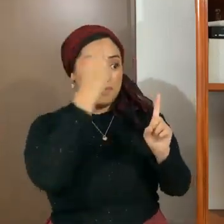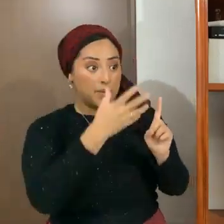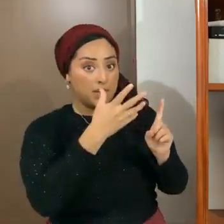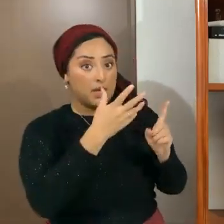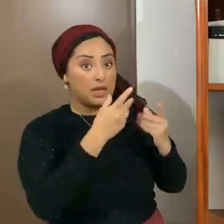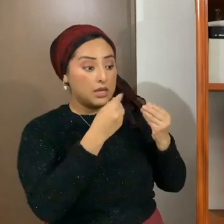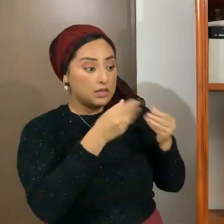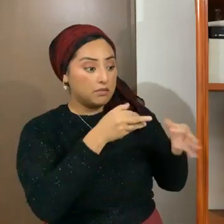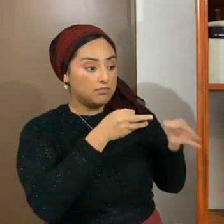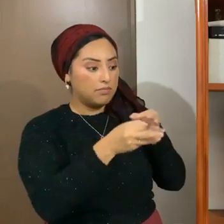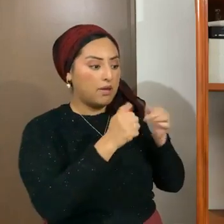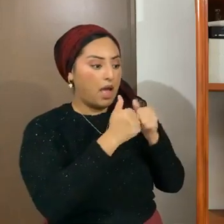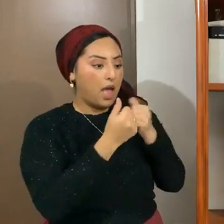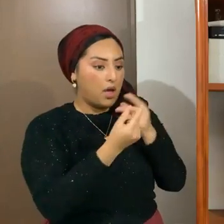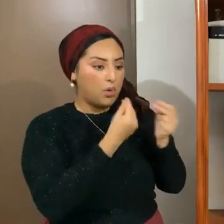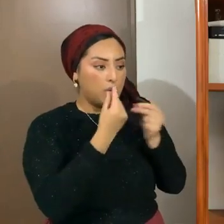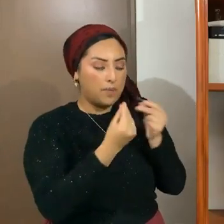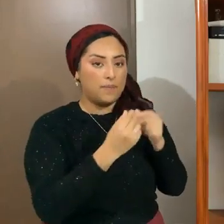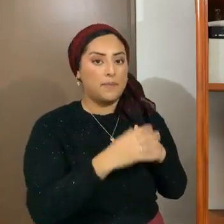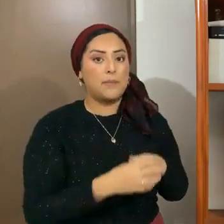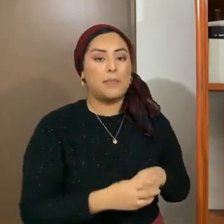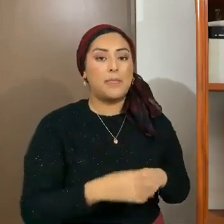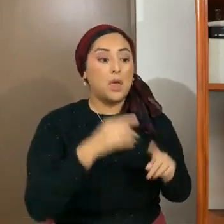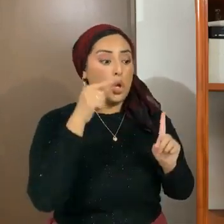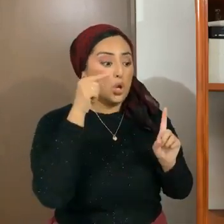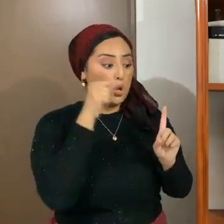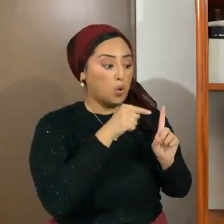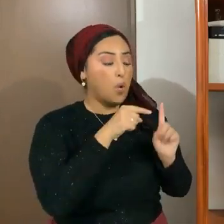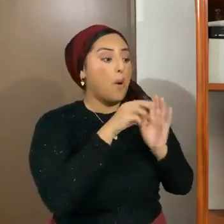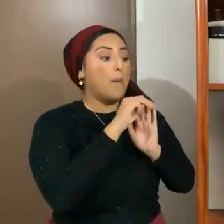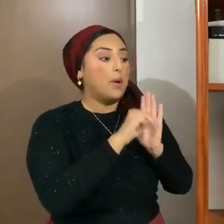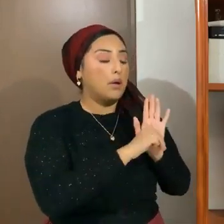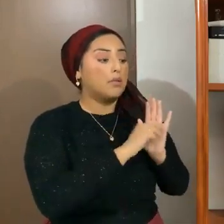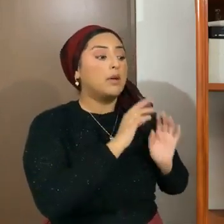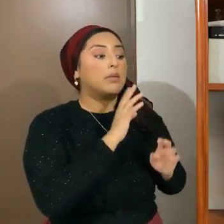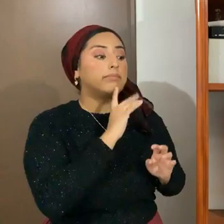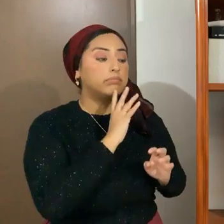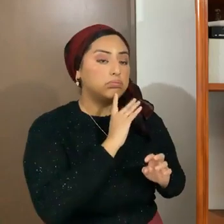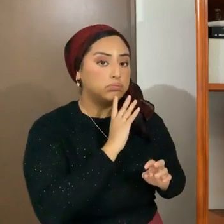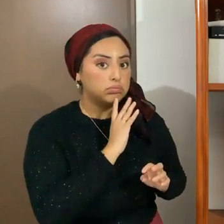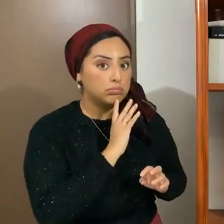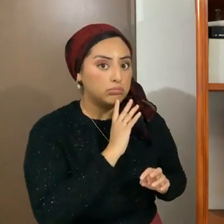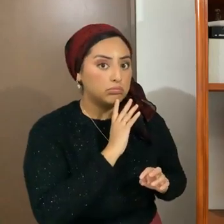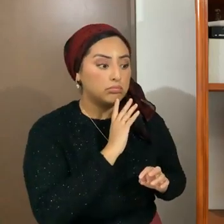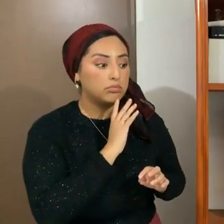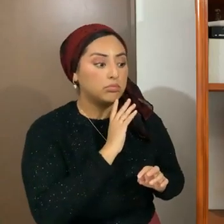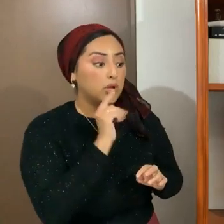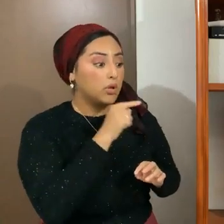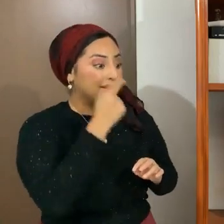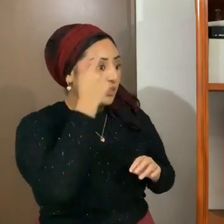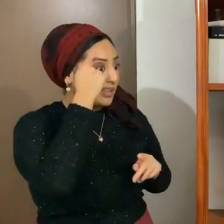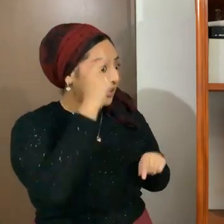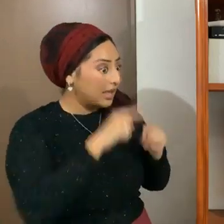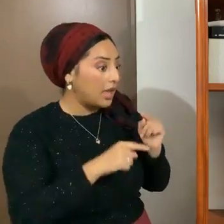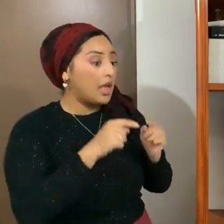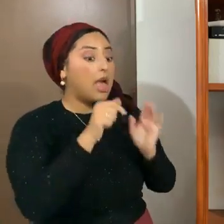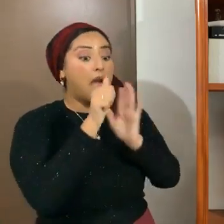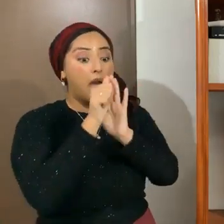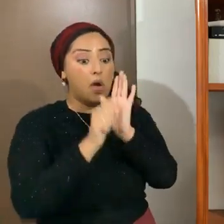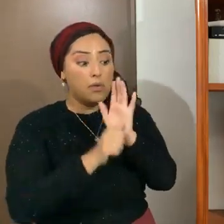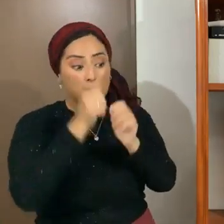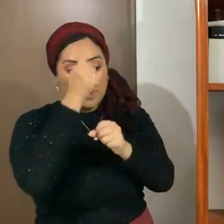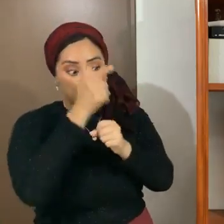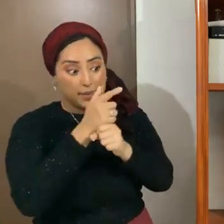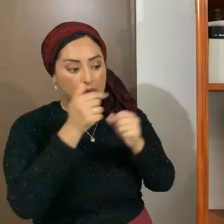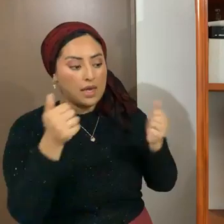les dijo cómo debían hacerlo. Tú vas a hablar, Moisés, y como en este momento crees que no puedes, Aarón te va a